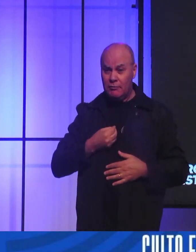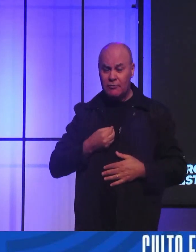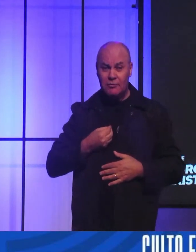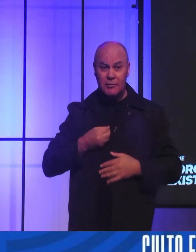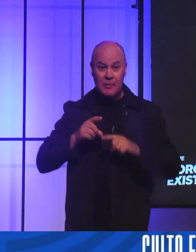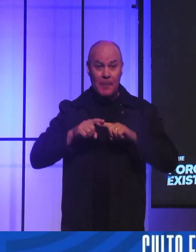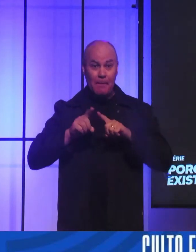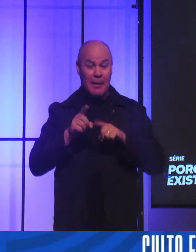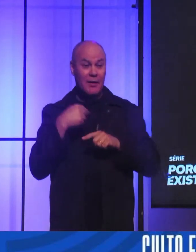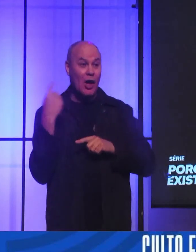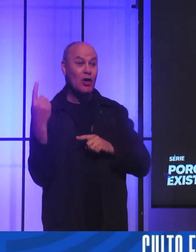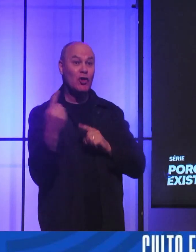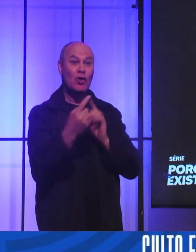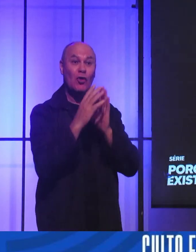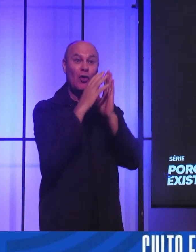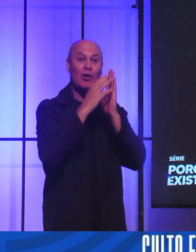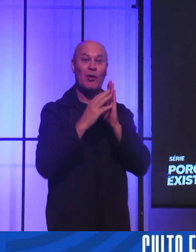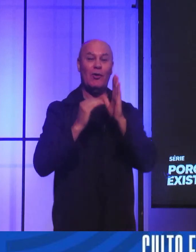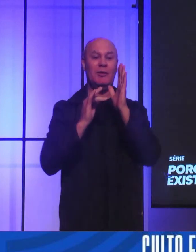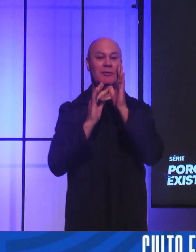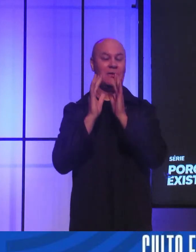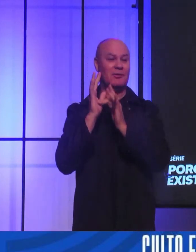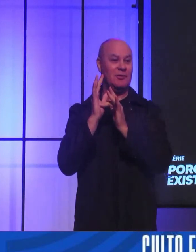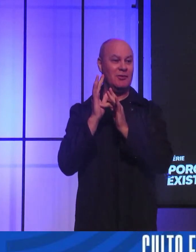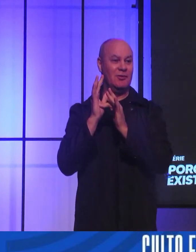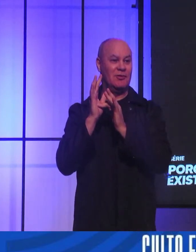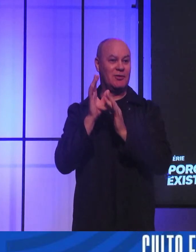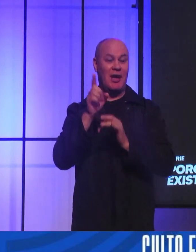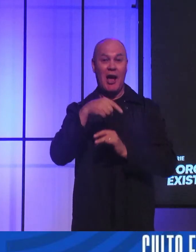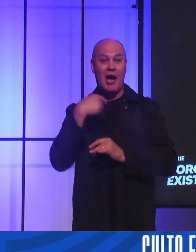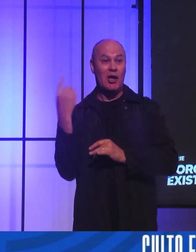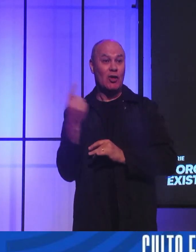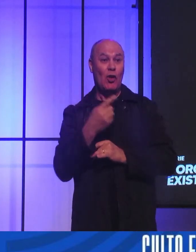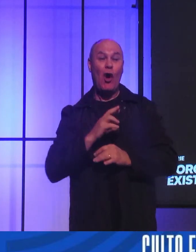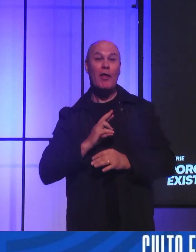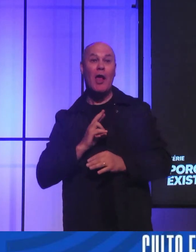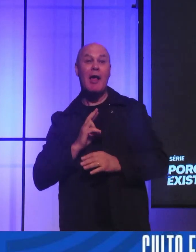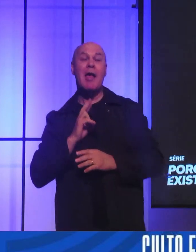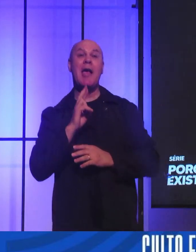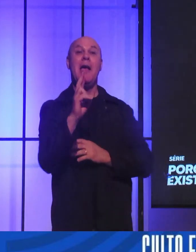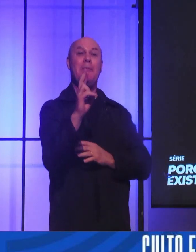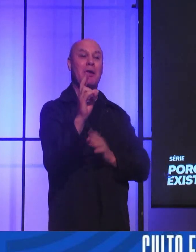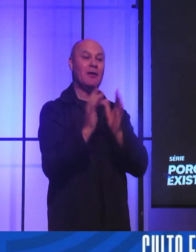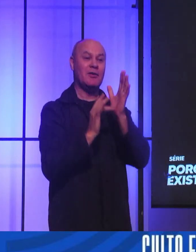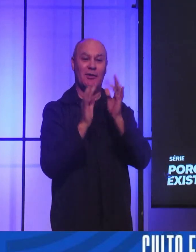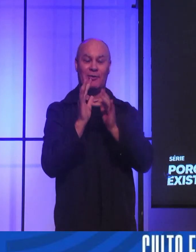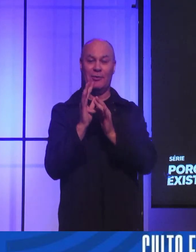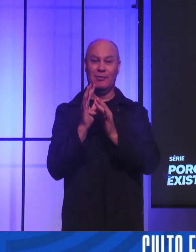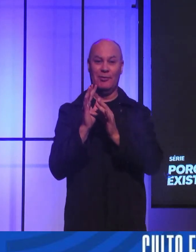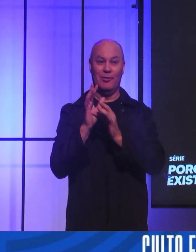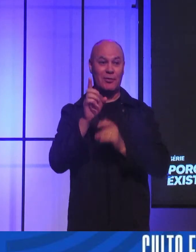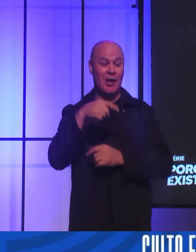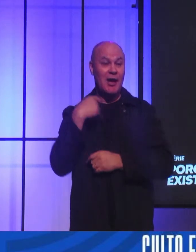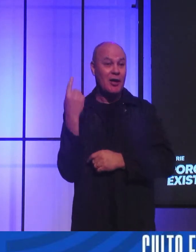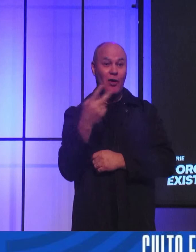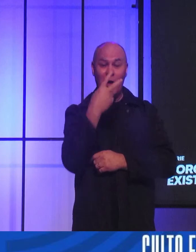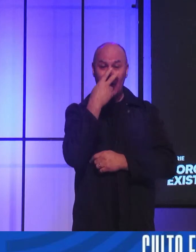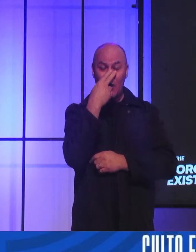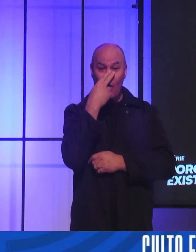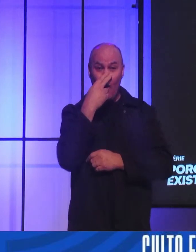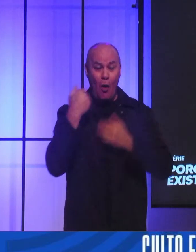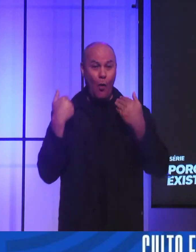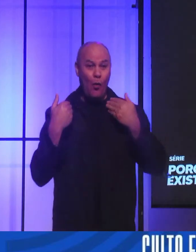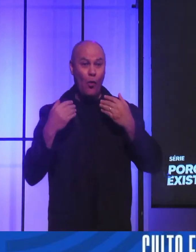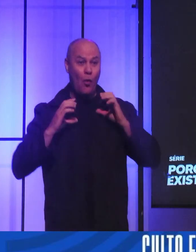mas nós, eu e você, como igreja, como corpo de Cristo, precisamos continuar a